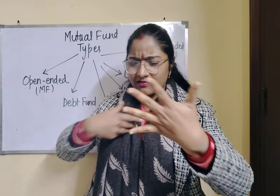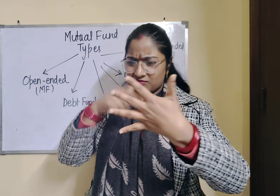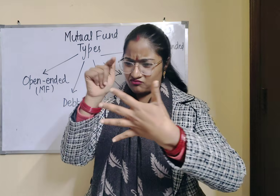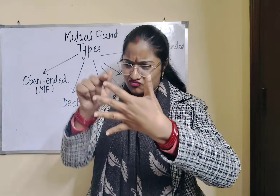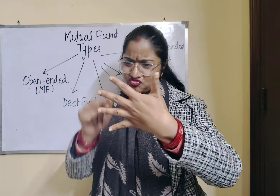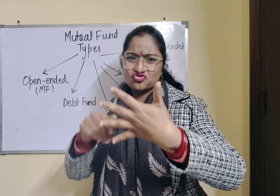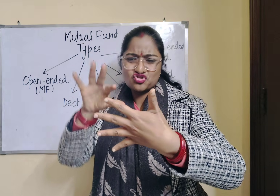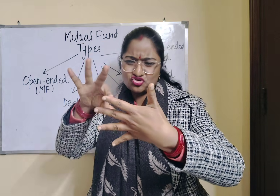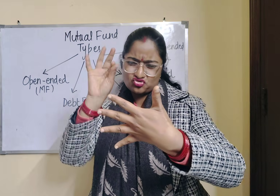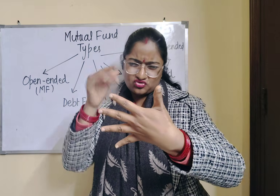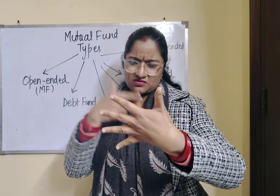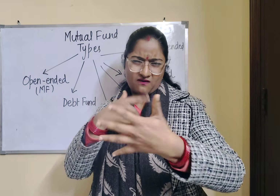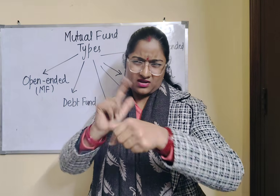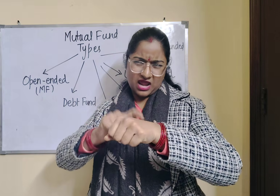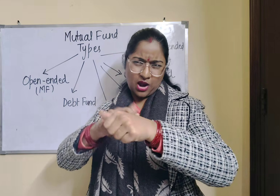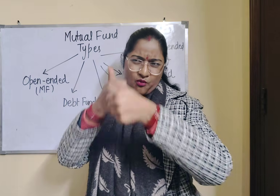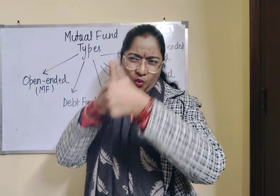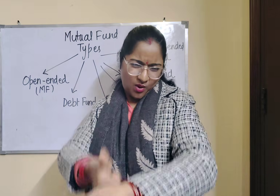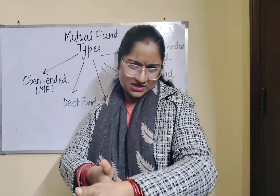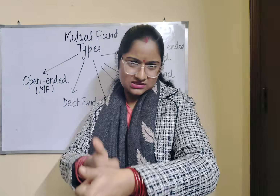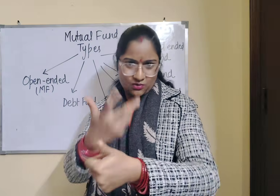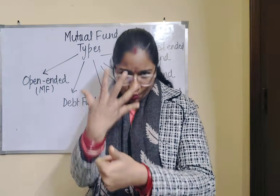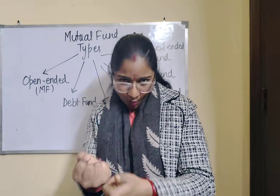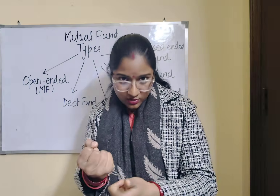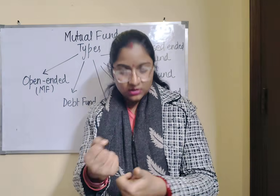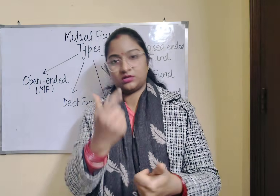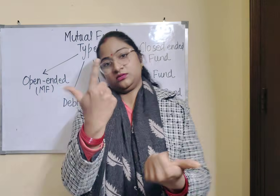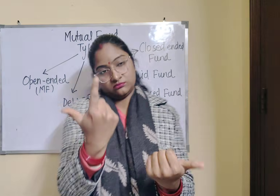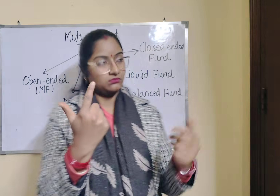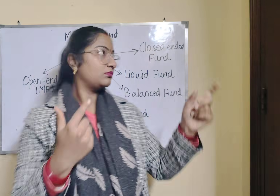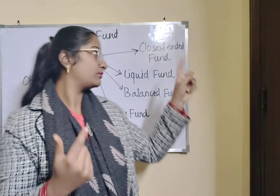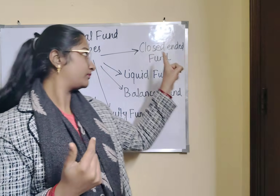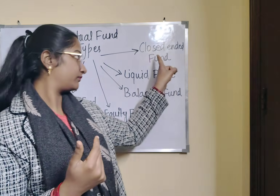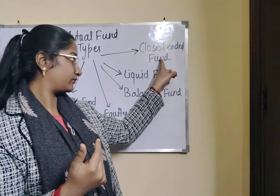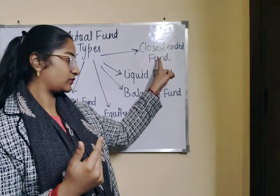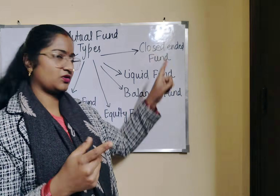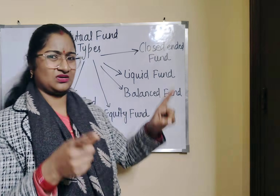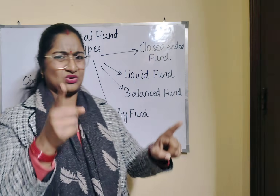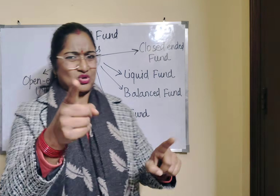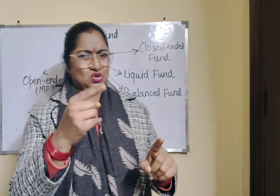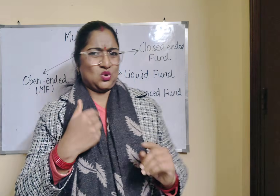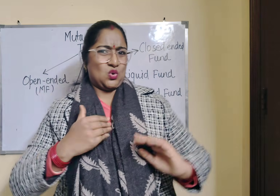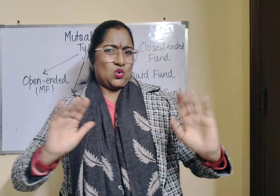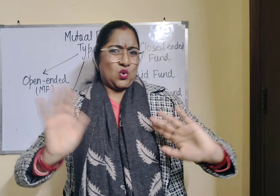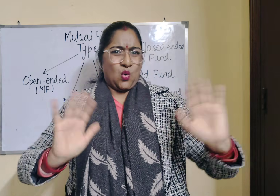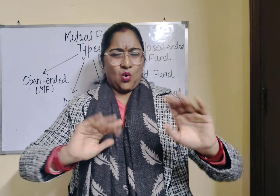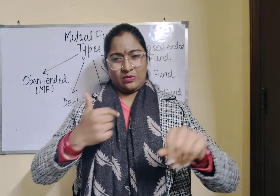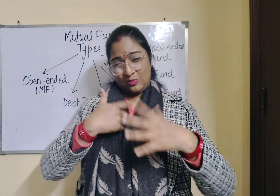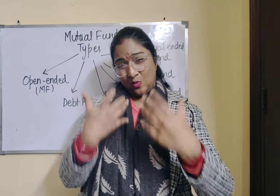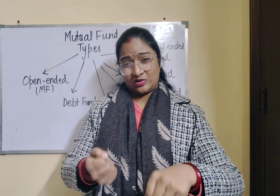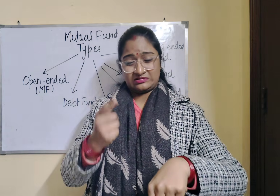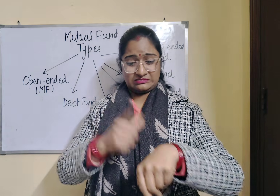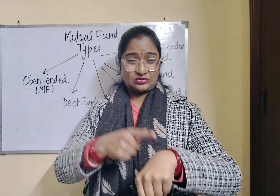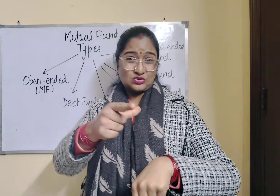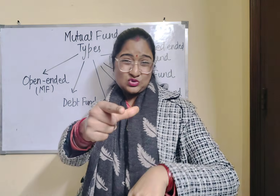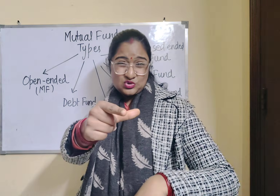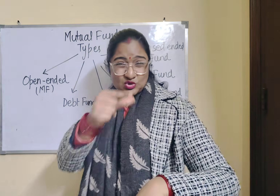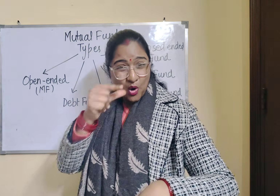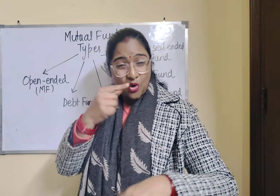आप डिफरेंट जो फंड्स हैं आप इसमें अपने हिसाब से चुनकर उसमें इन्वेस्ट कर सकते हैं कि मुझे